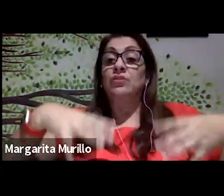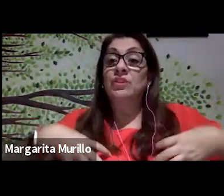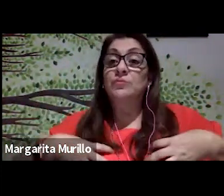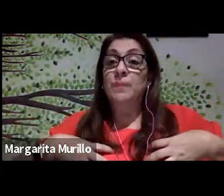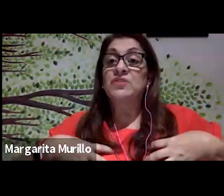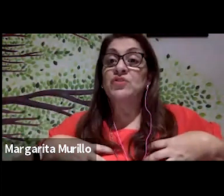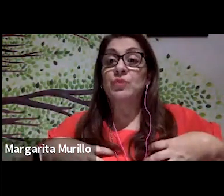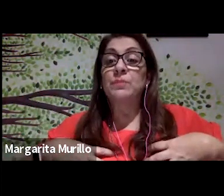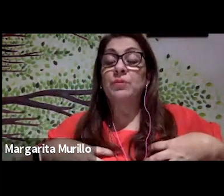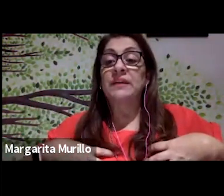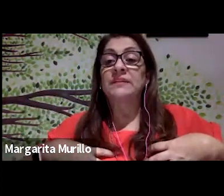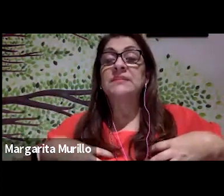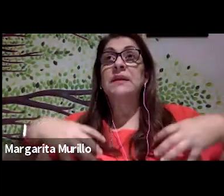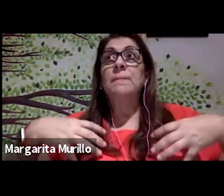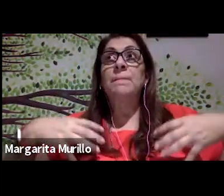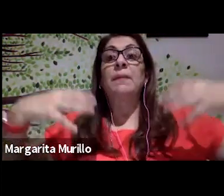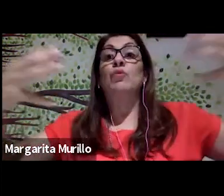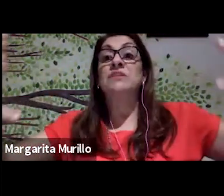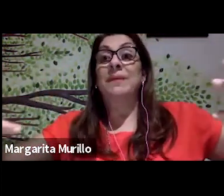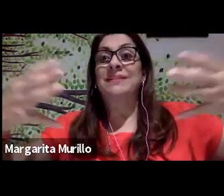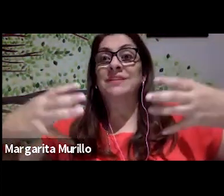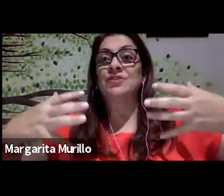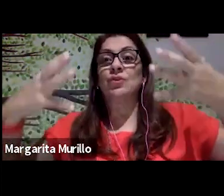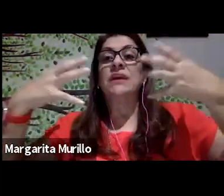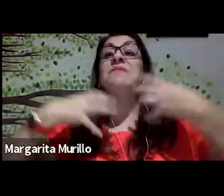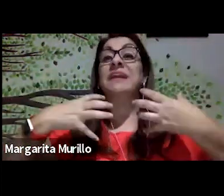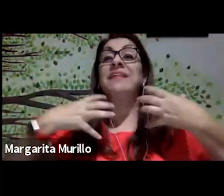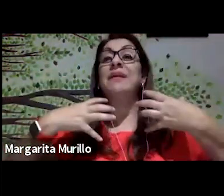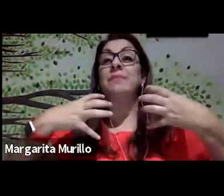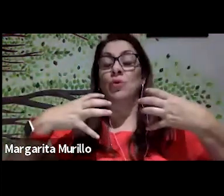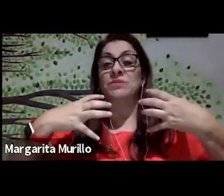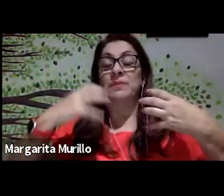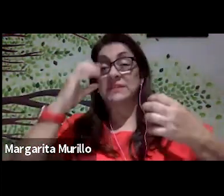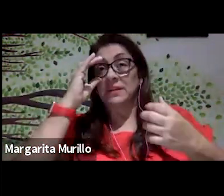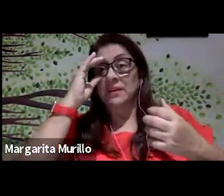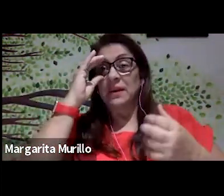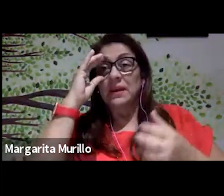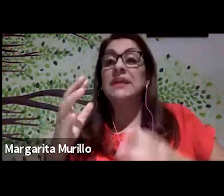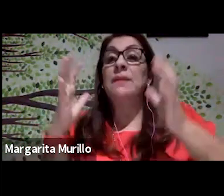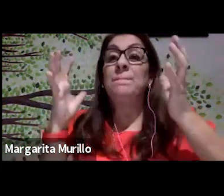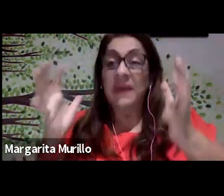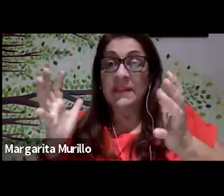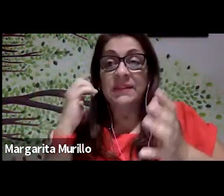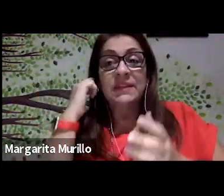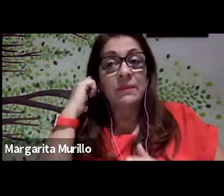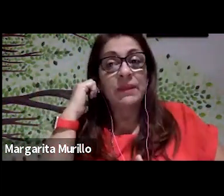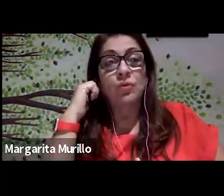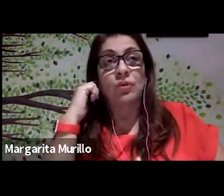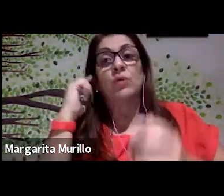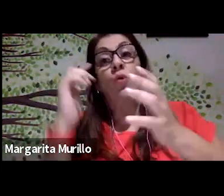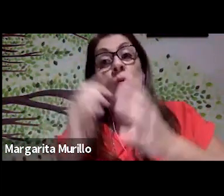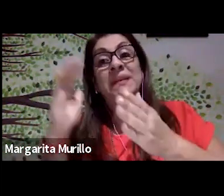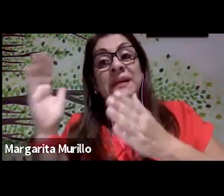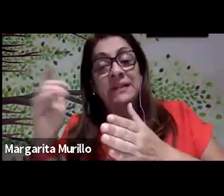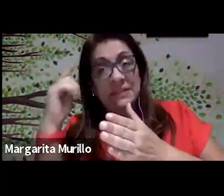especie Entonces los pechos son muy importantes para poder llamar la atención y validarme como especie y el pene tiene que ver